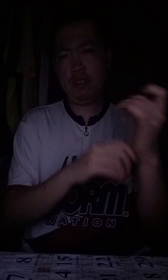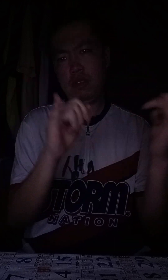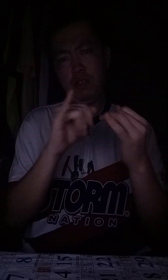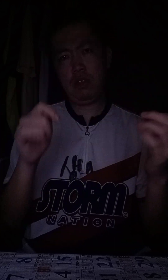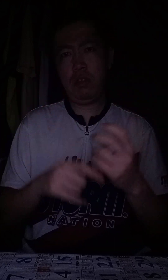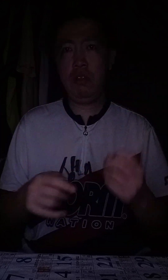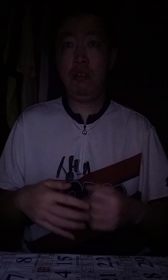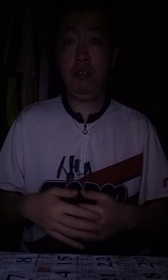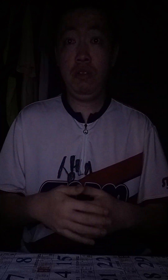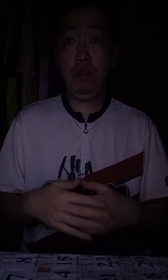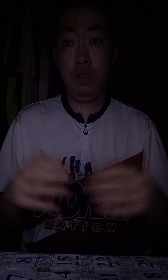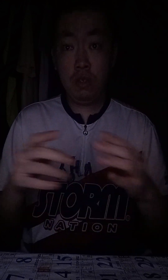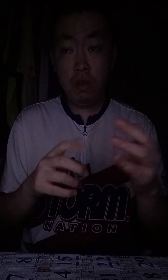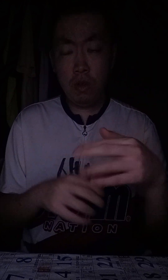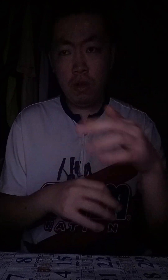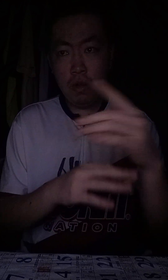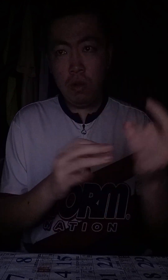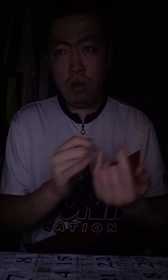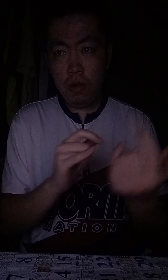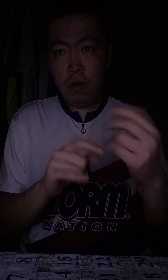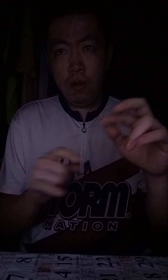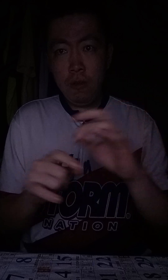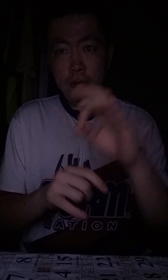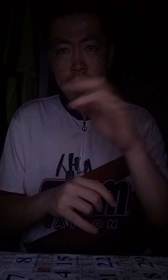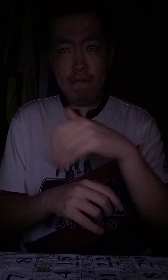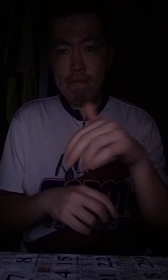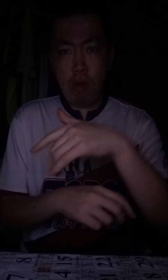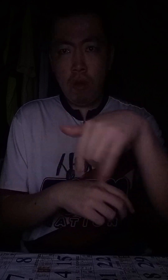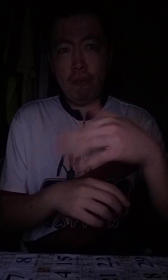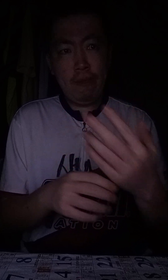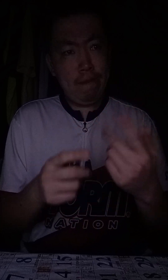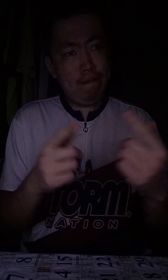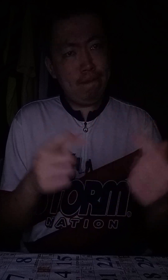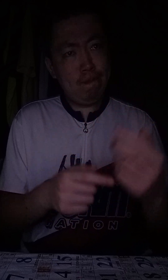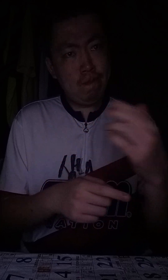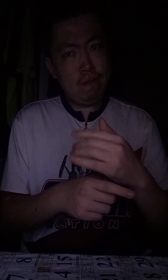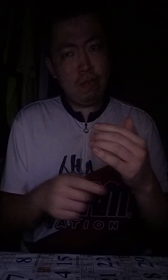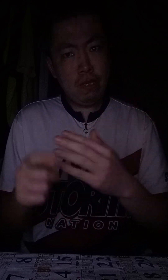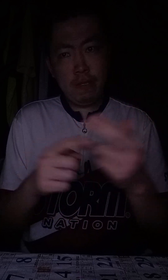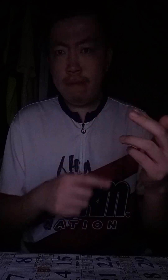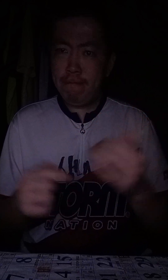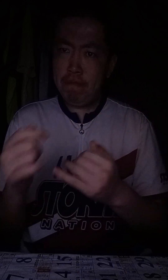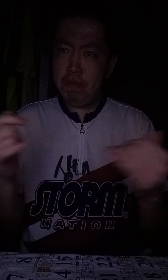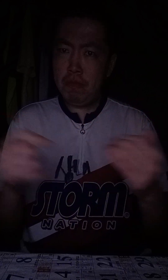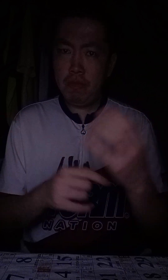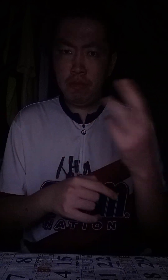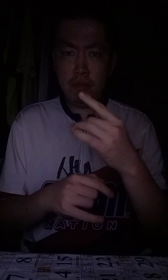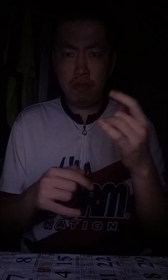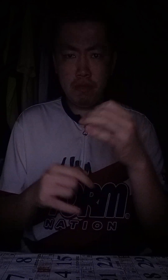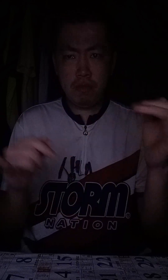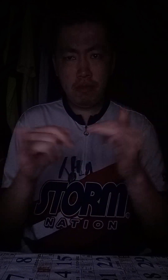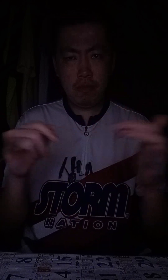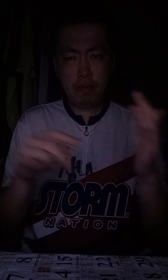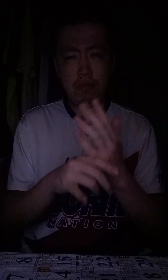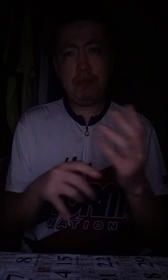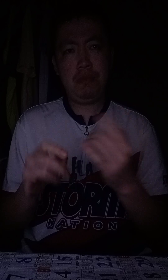잇따랐는데요. 반년이 지났지만 수소 생산업체와 자동차 생산업체의 갈등으로 피해 보상이 끝나지 않고